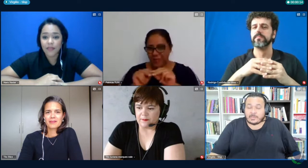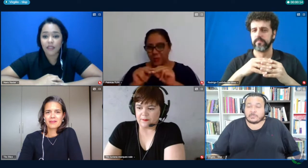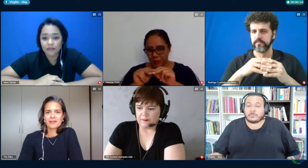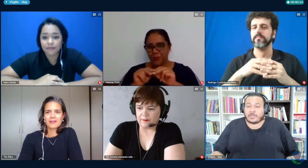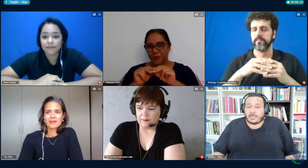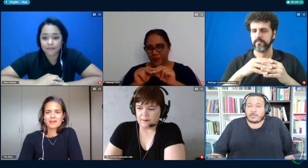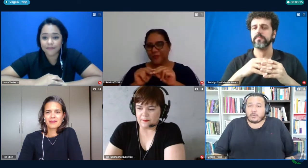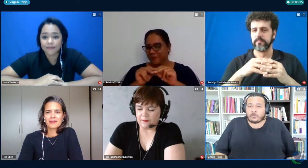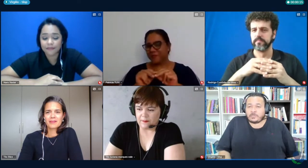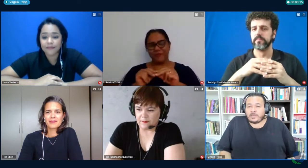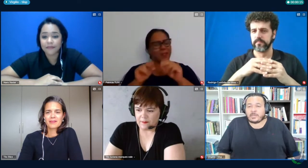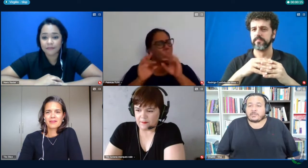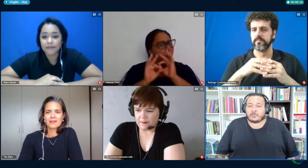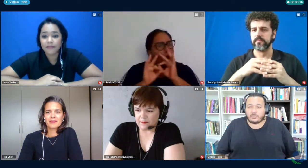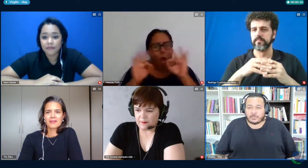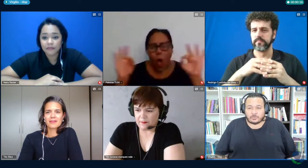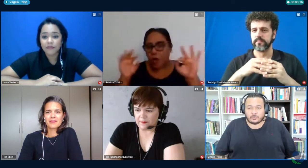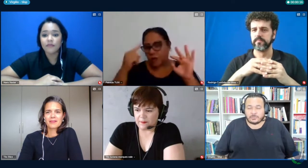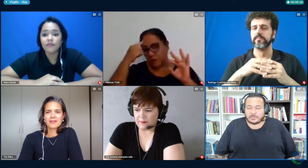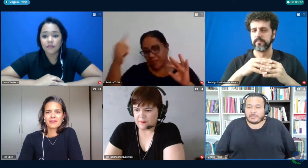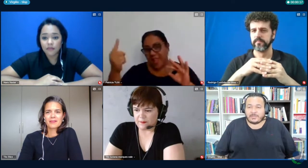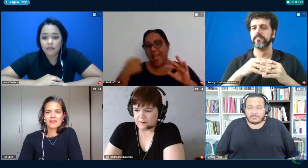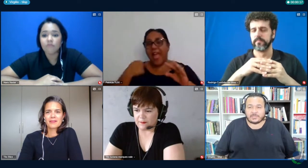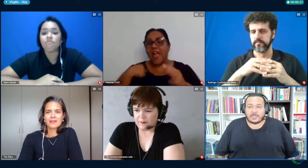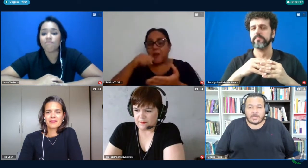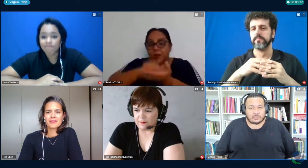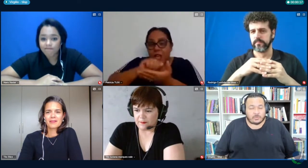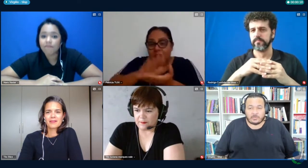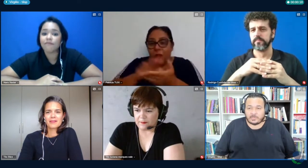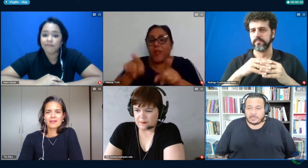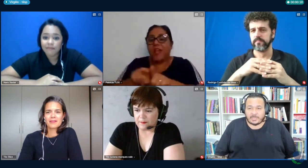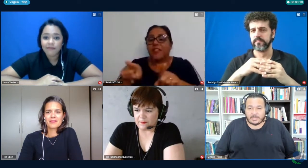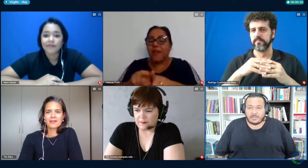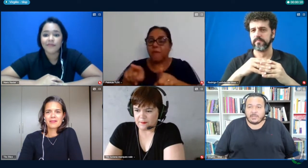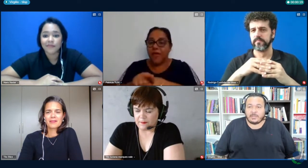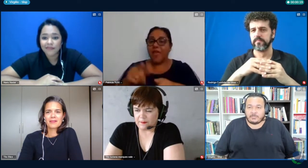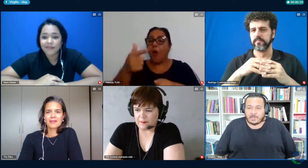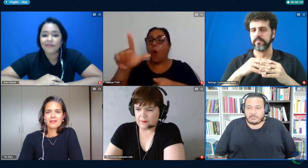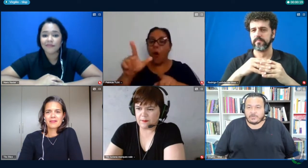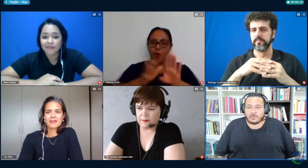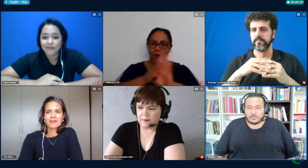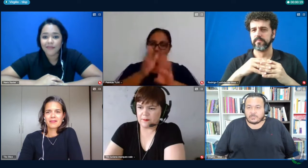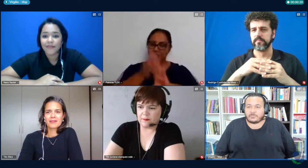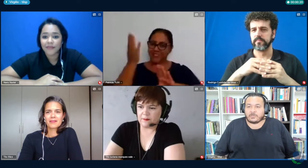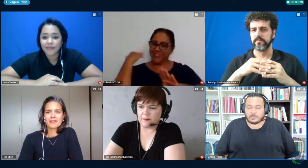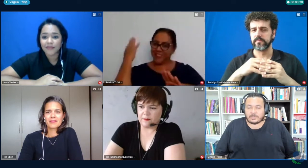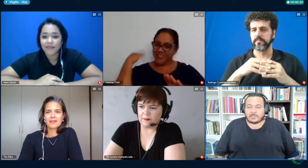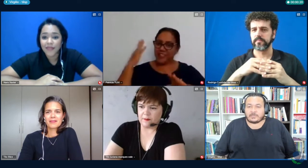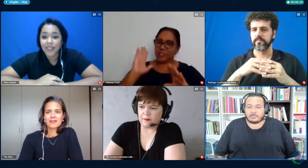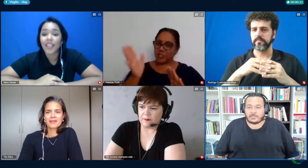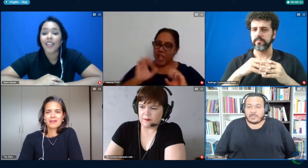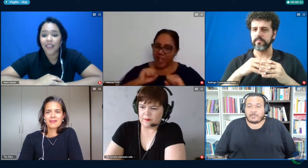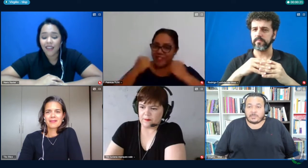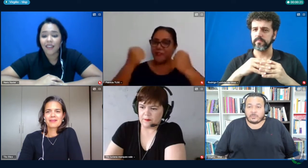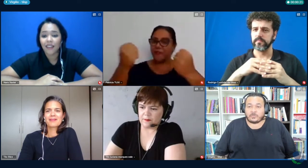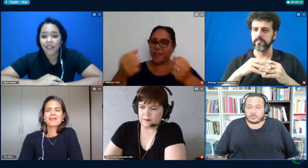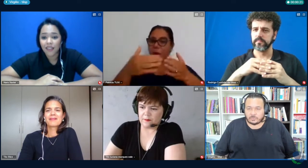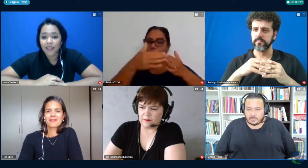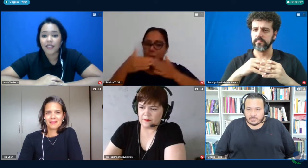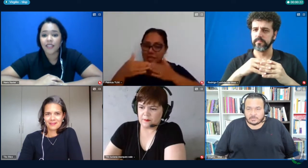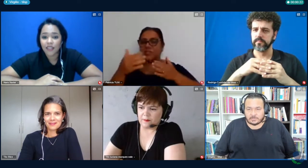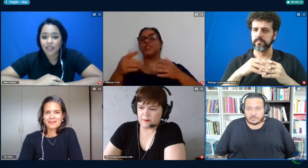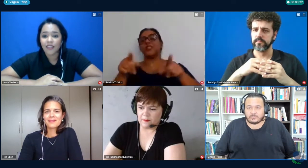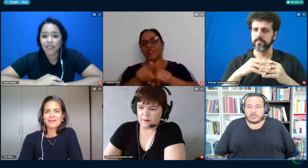A questão do QR Code em relação ao resumo também é fantástico, é uma ideia maravilhosa. Vou anotar também para que